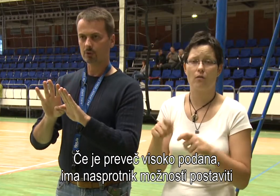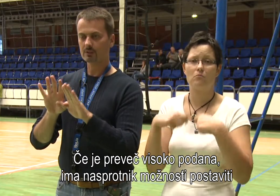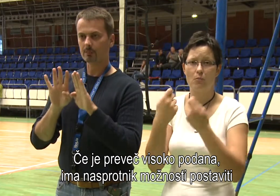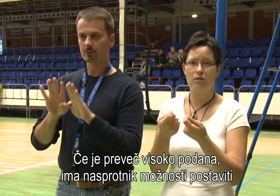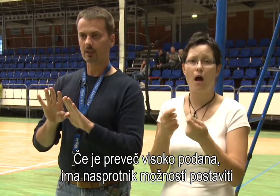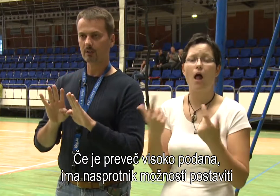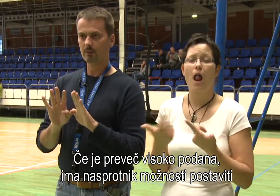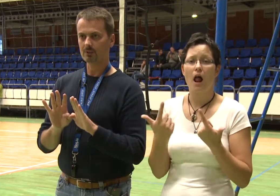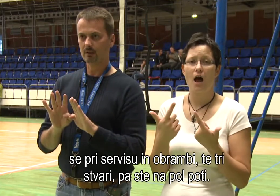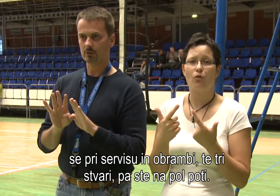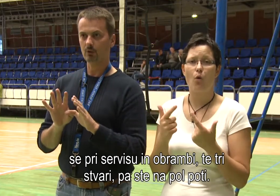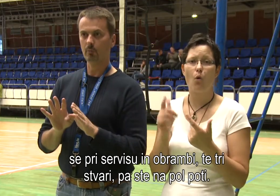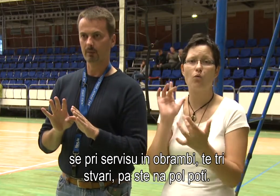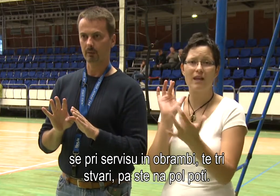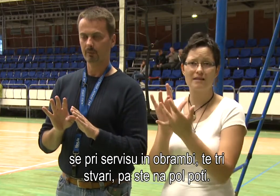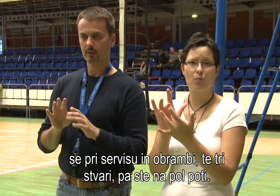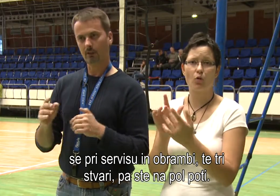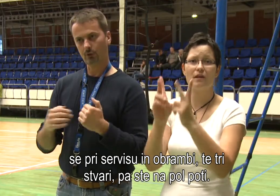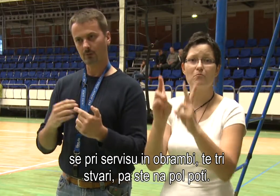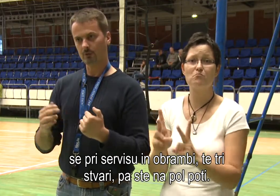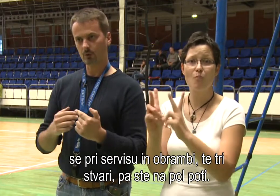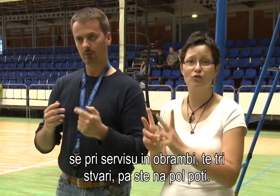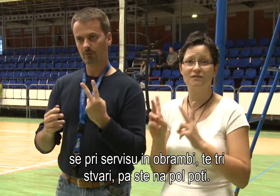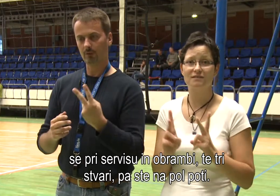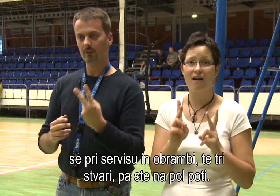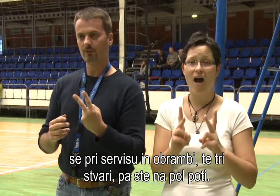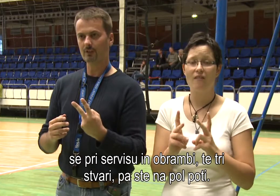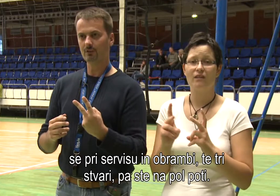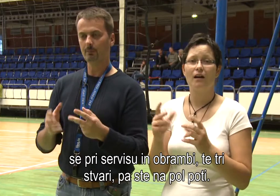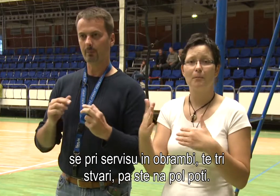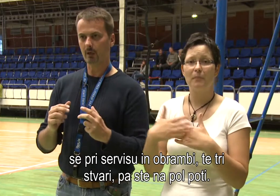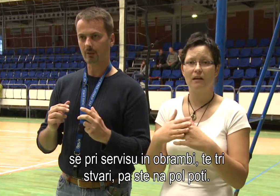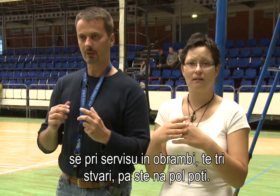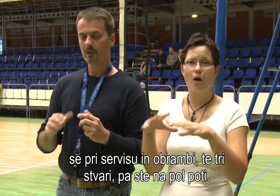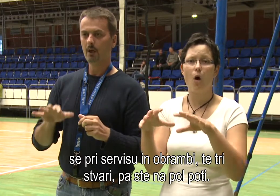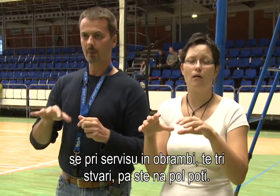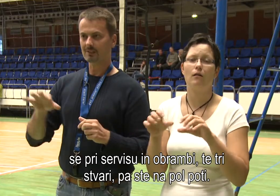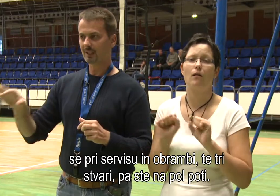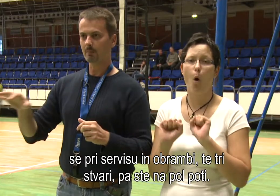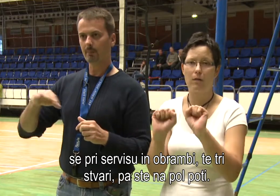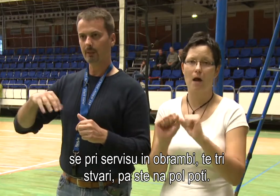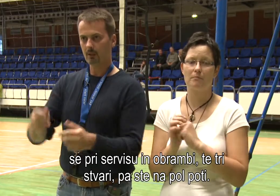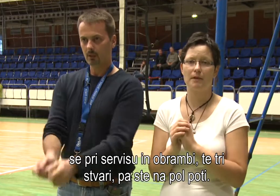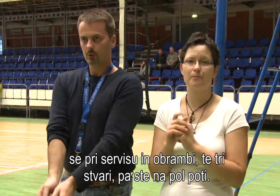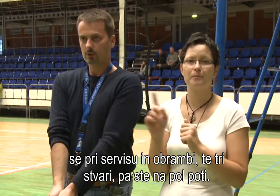možnost se postaviti pri servisu in obrambi. Tako da to vam svetujem. 2 stvari popravljite, pa shema pri